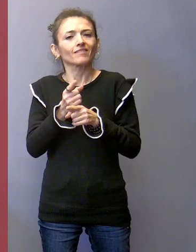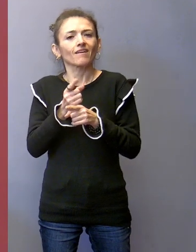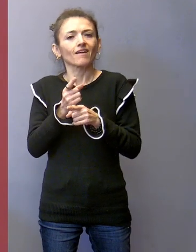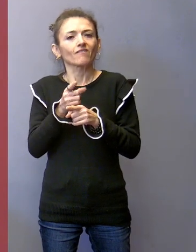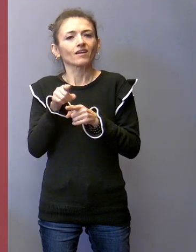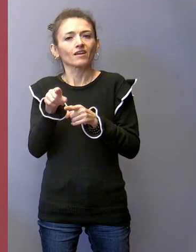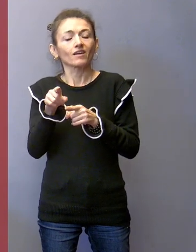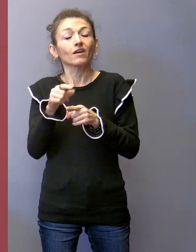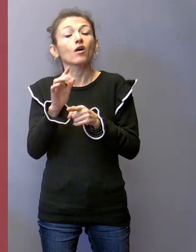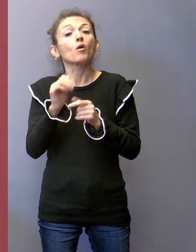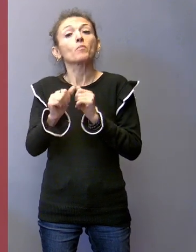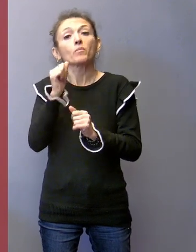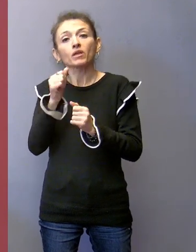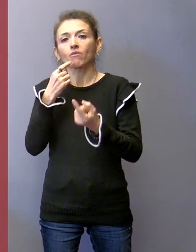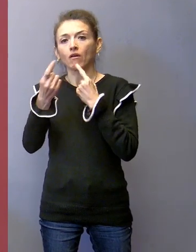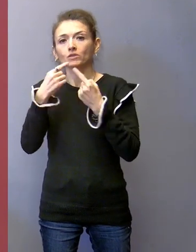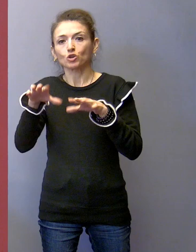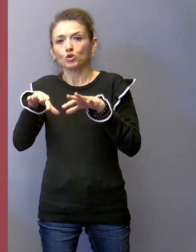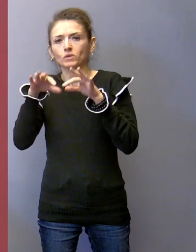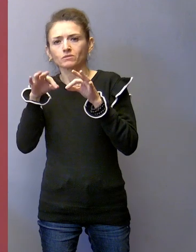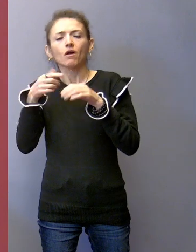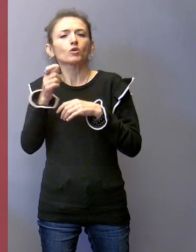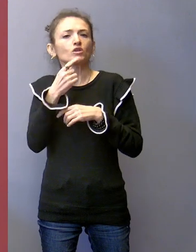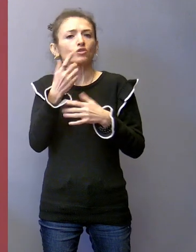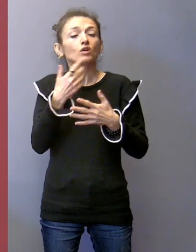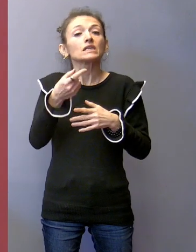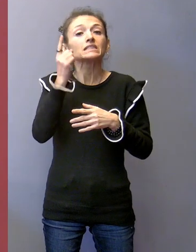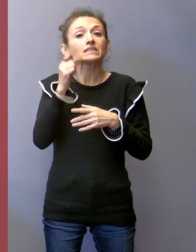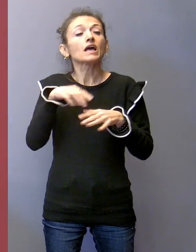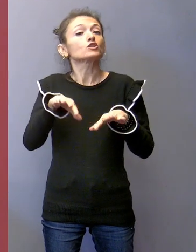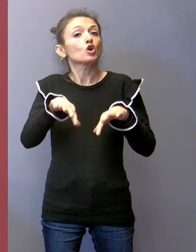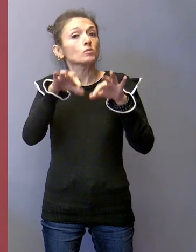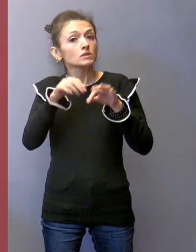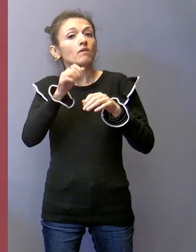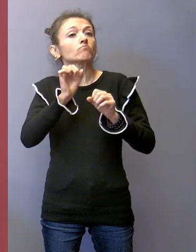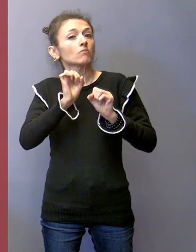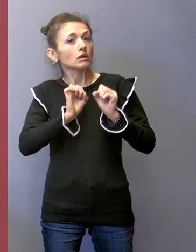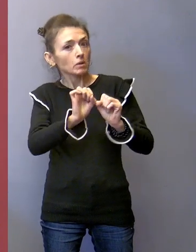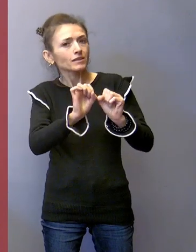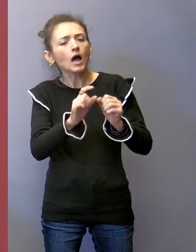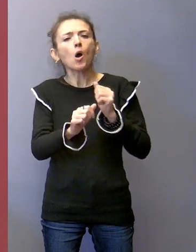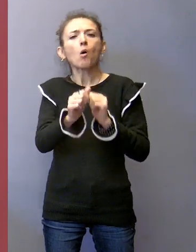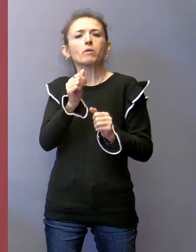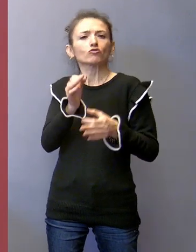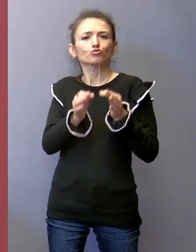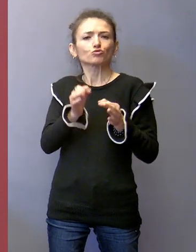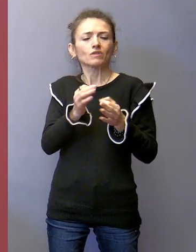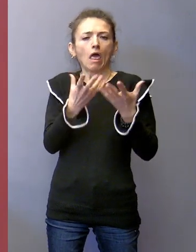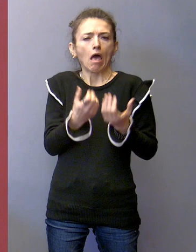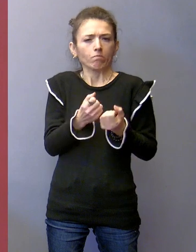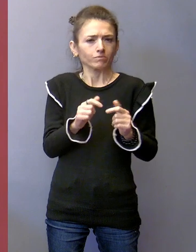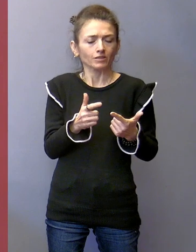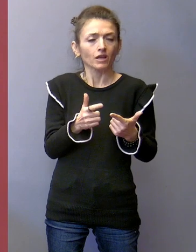trattata prima la sospensiva perché dice se respinta la questione sospensiva non può mettersi quella pregiudiziale E però